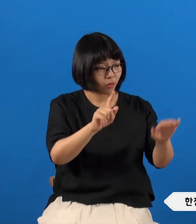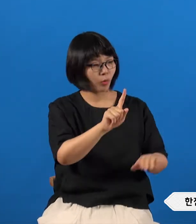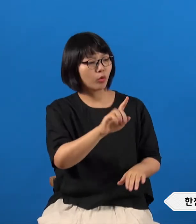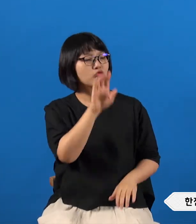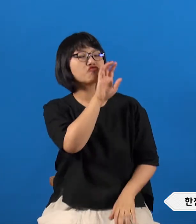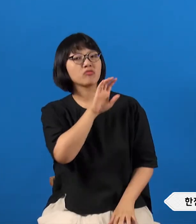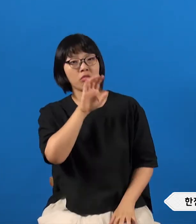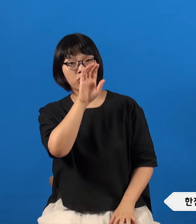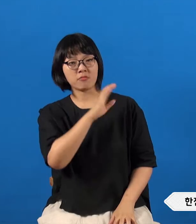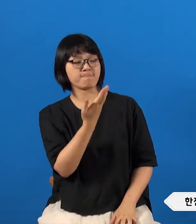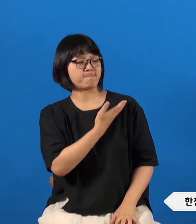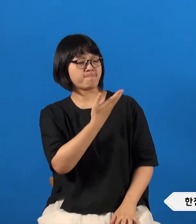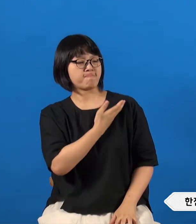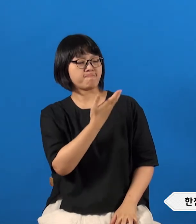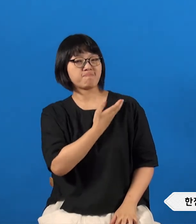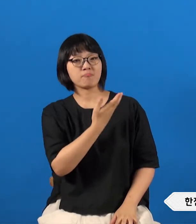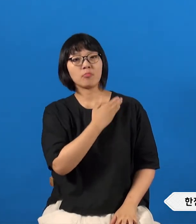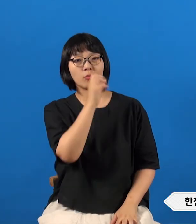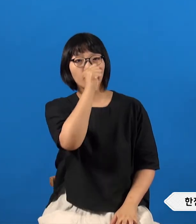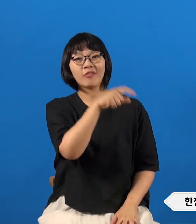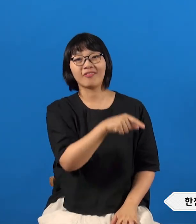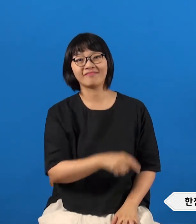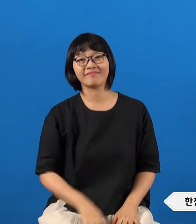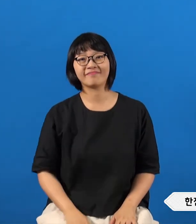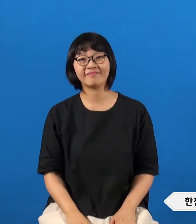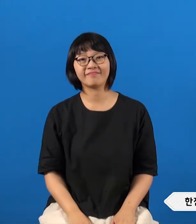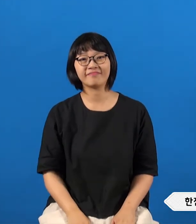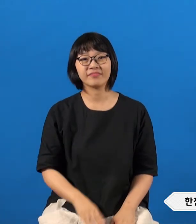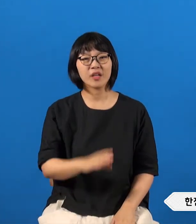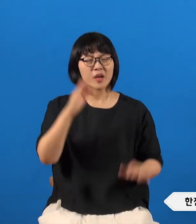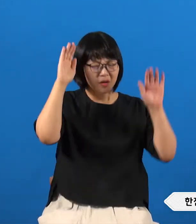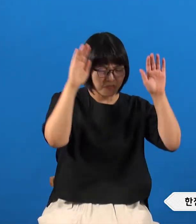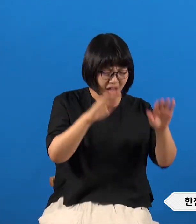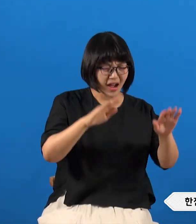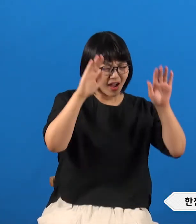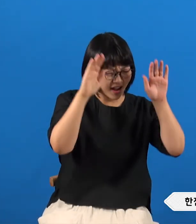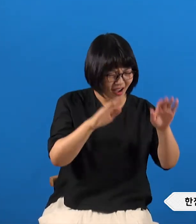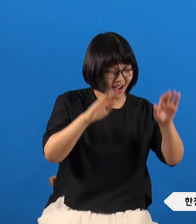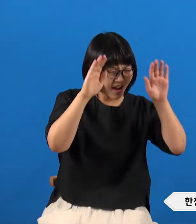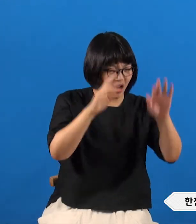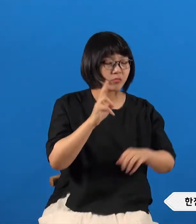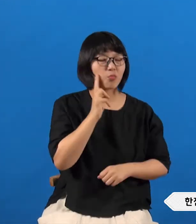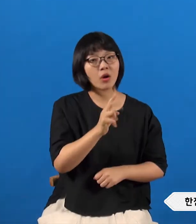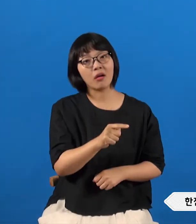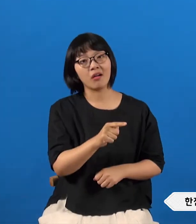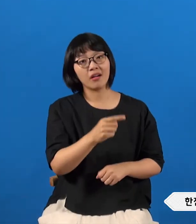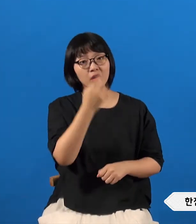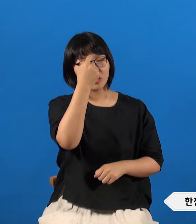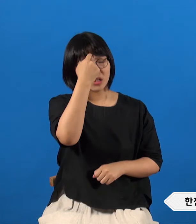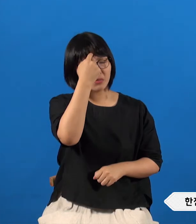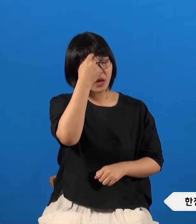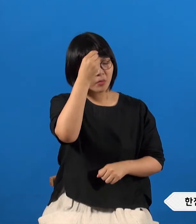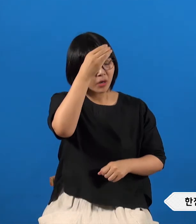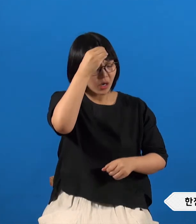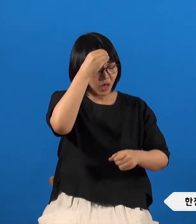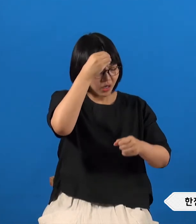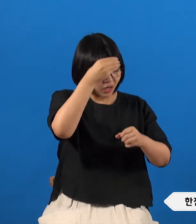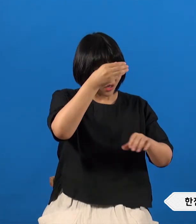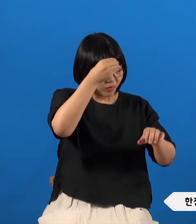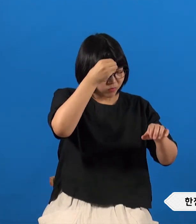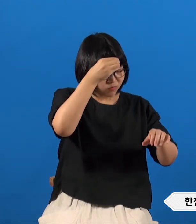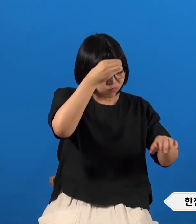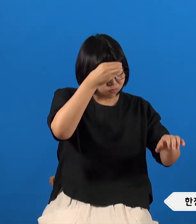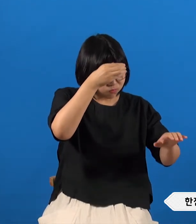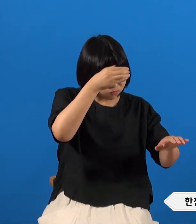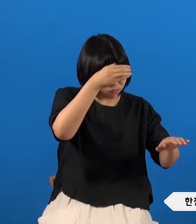합니다. 얼마나 땅바닥에 머리를 비벼대든지 이마가 완전히 낙타 무릎처럼